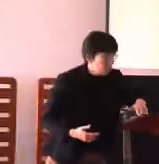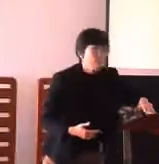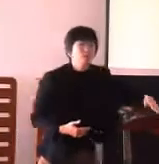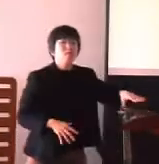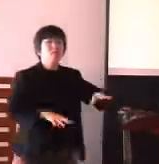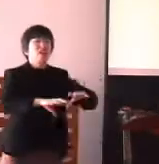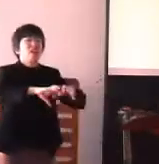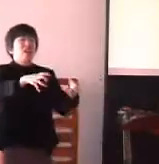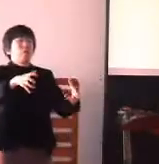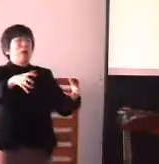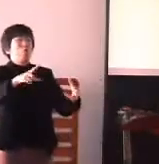ない